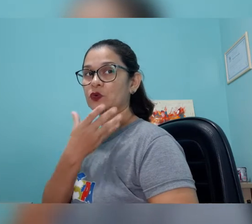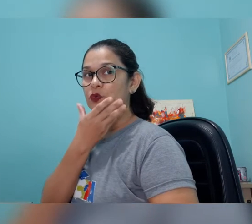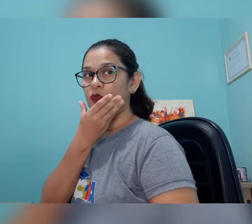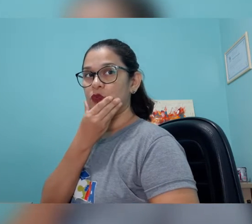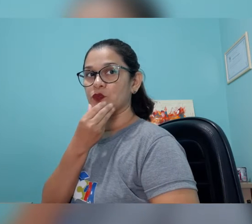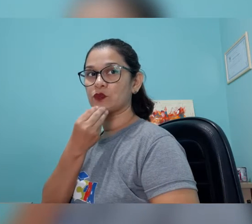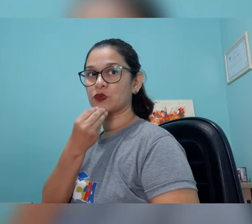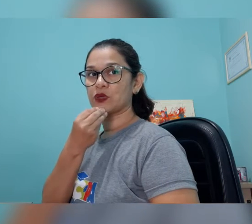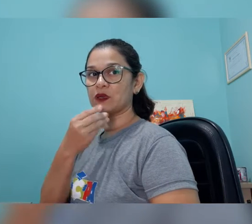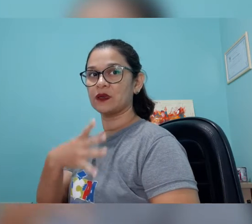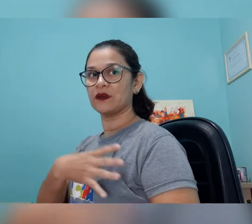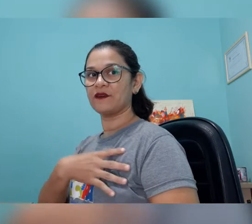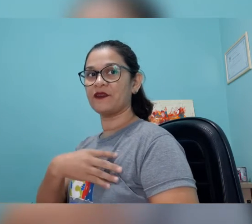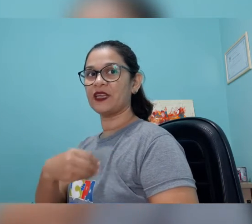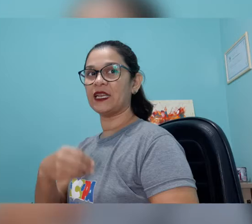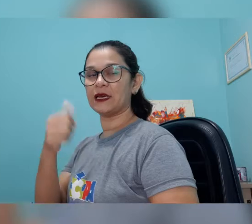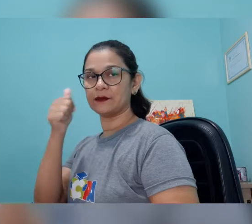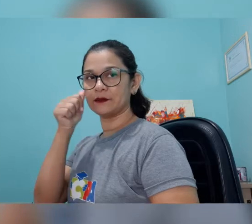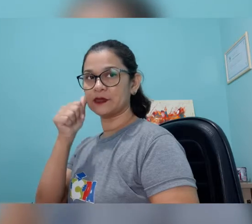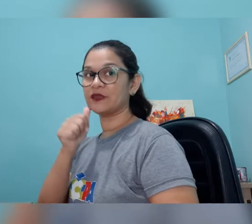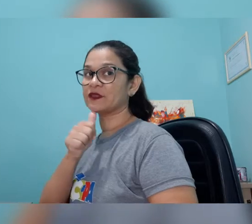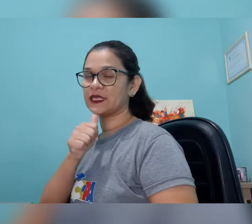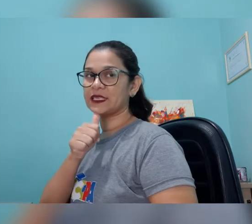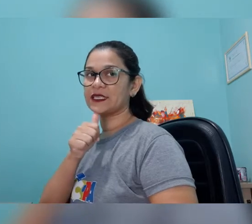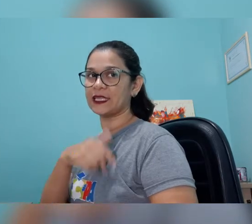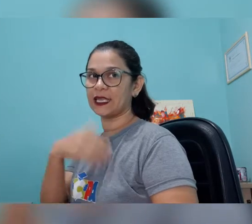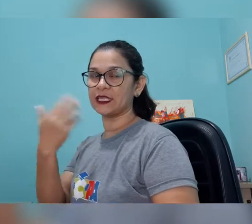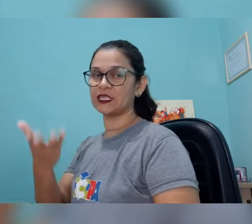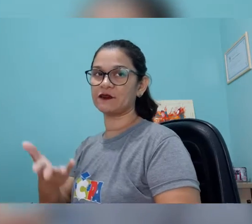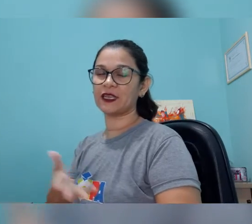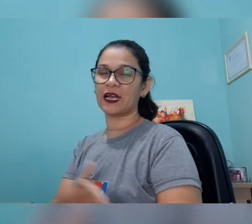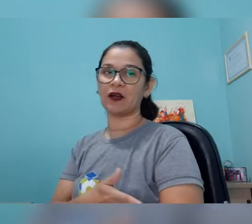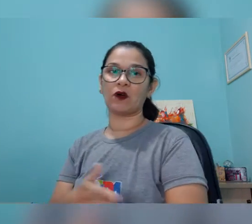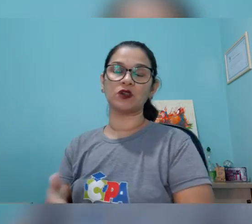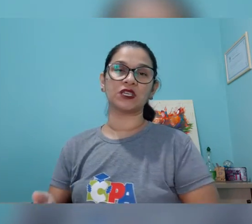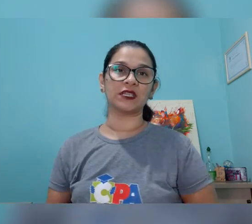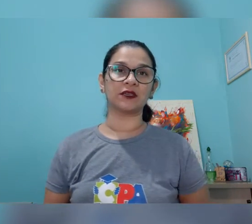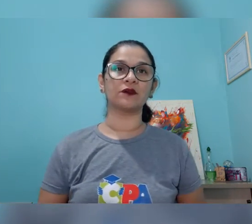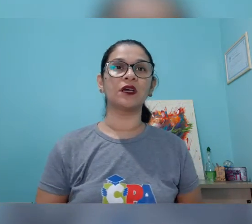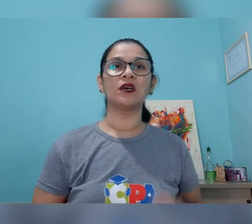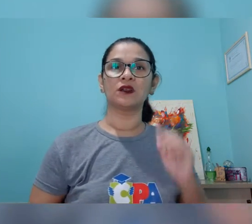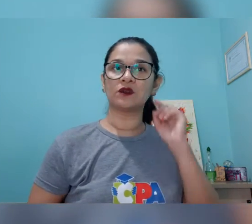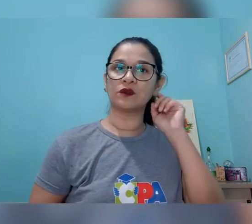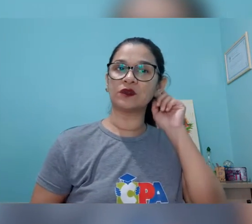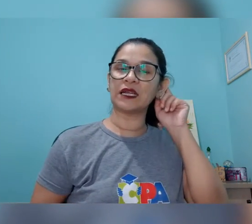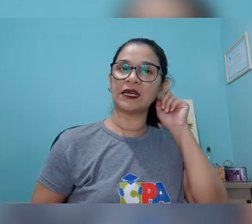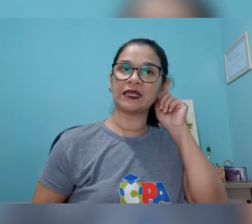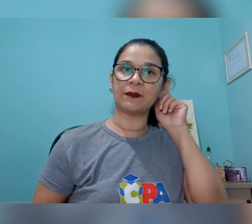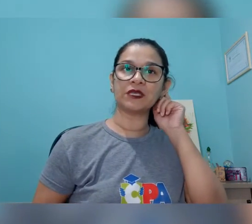filho, filha, se você quiser, né, identificar qual o gênero da